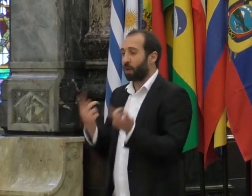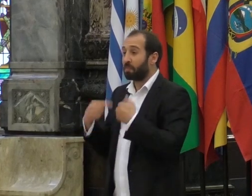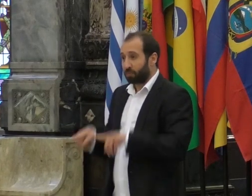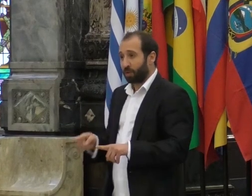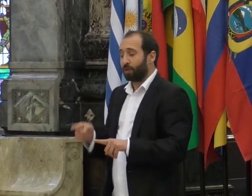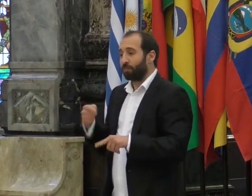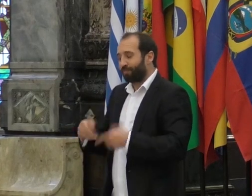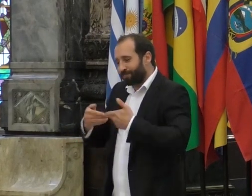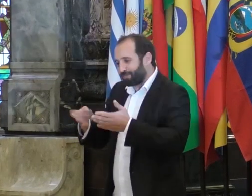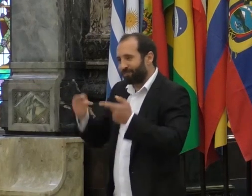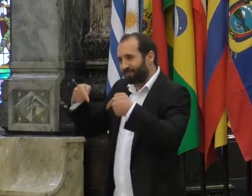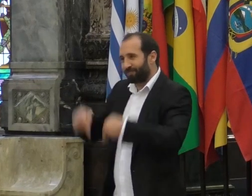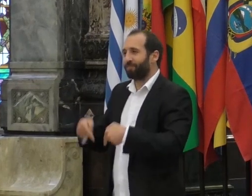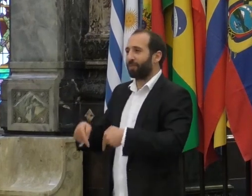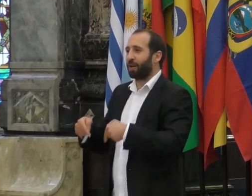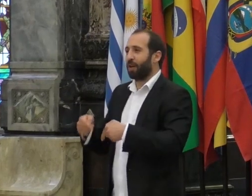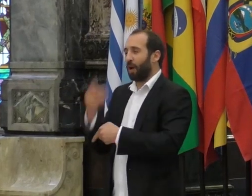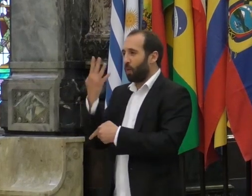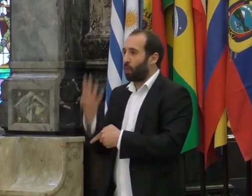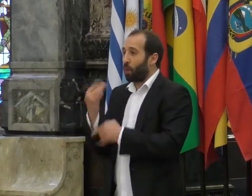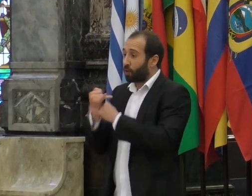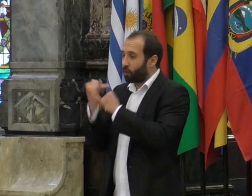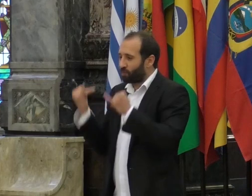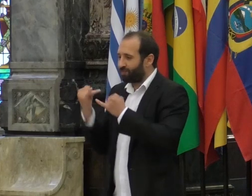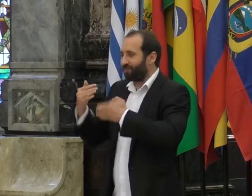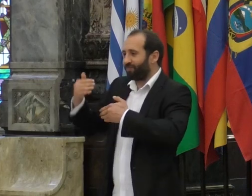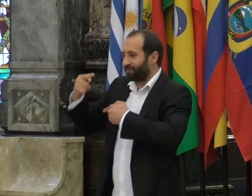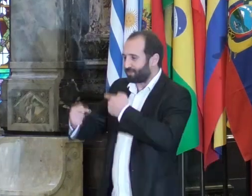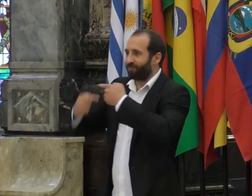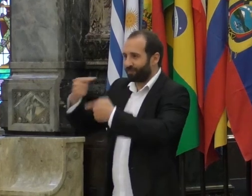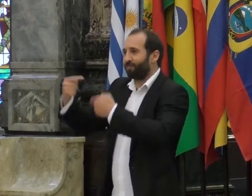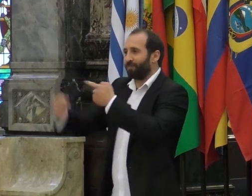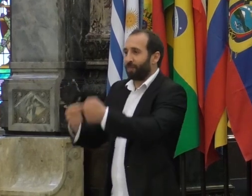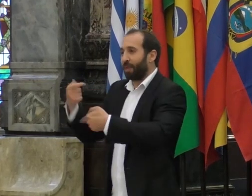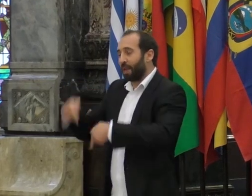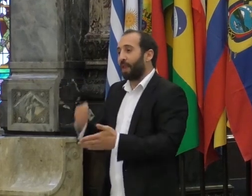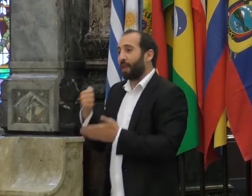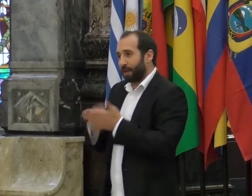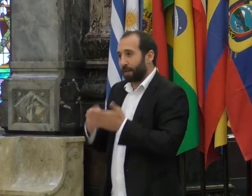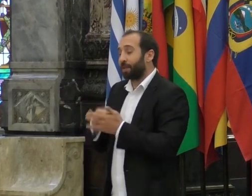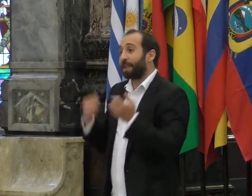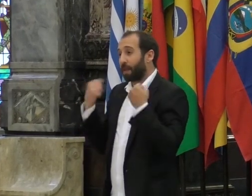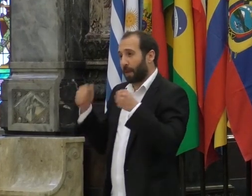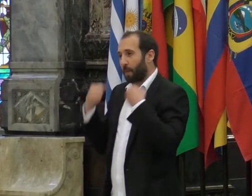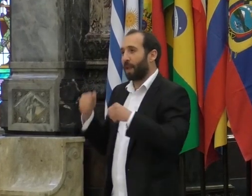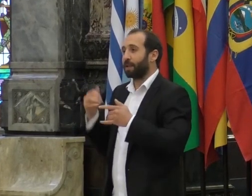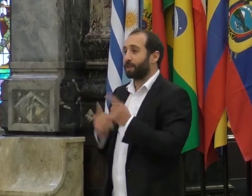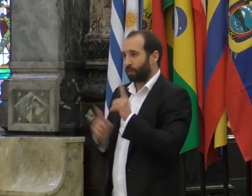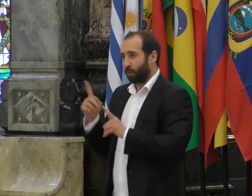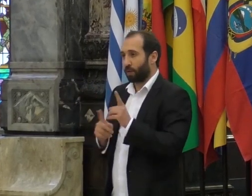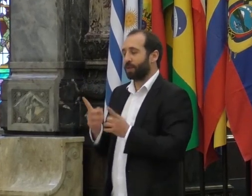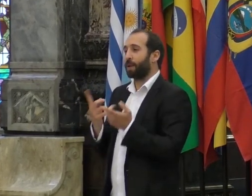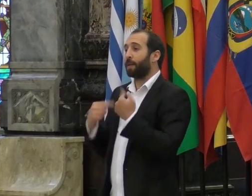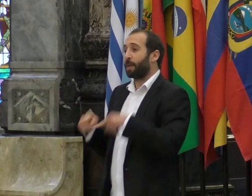que estamos dando comienzo en este momento a 4 días de intensas actividades académicas, de las cuales van a estar formando